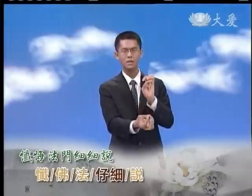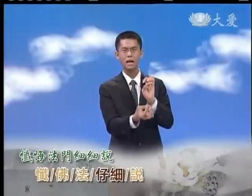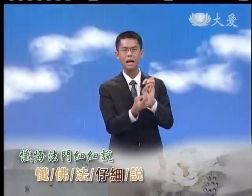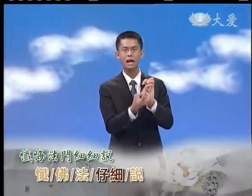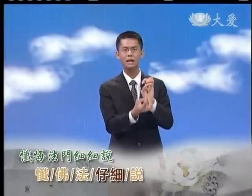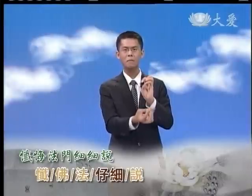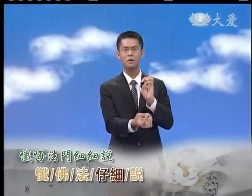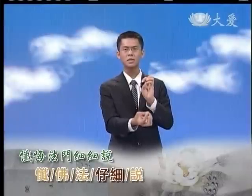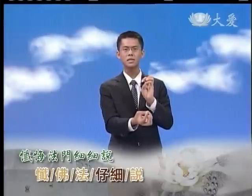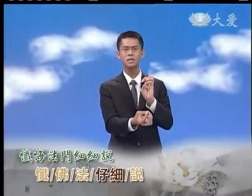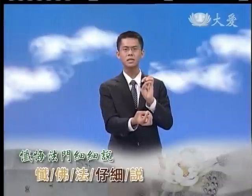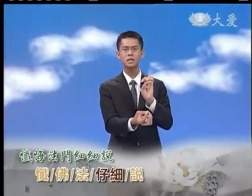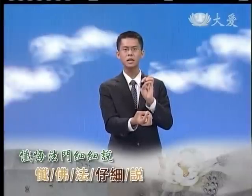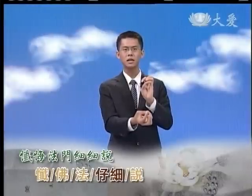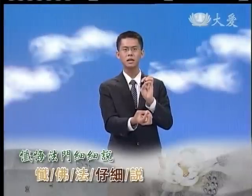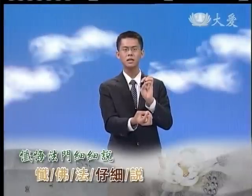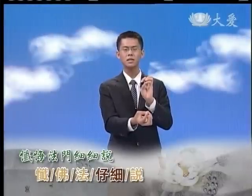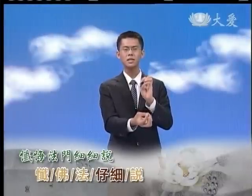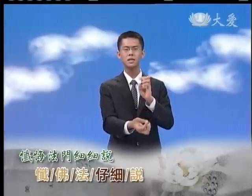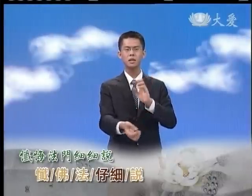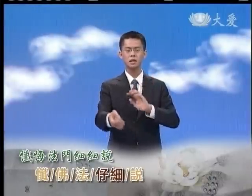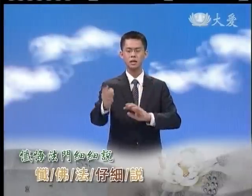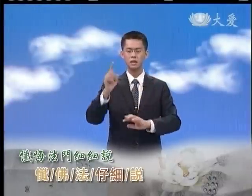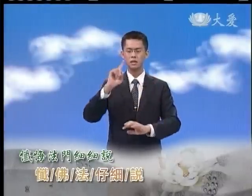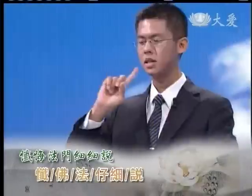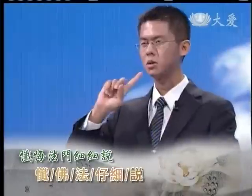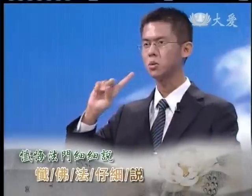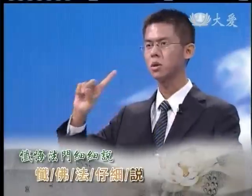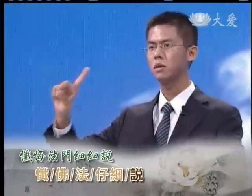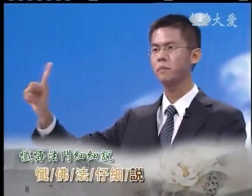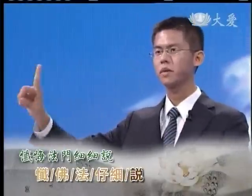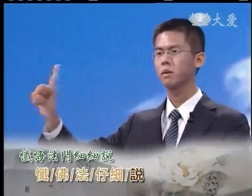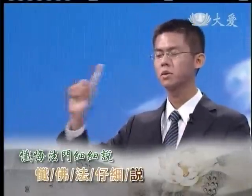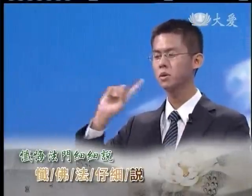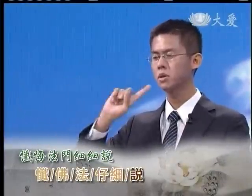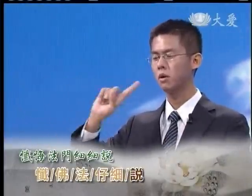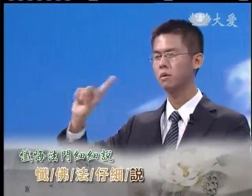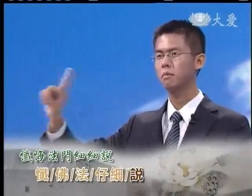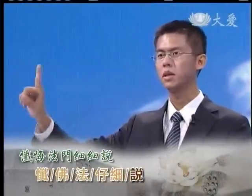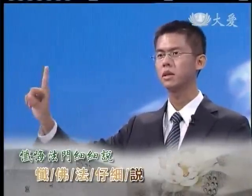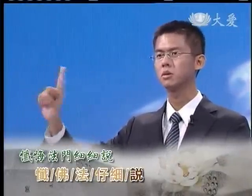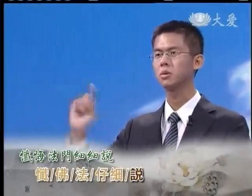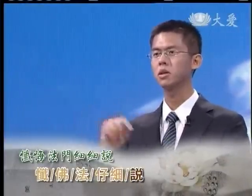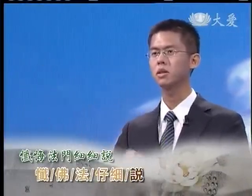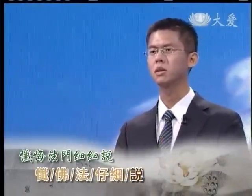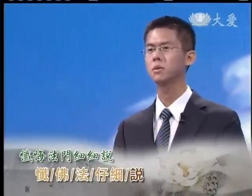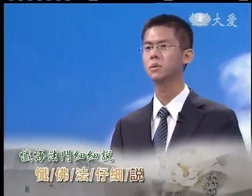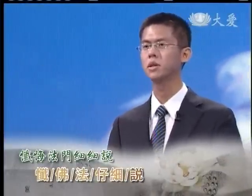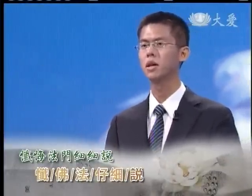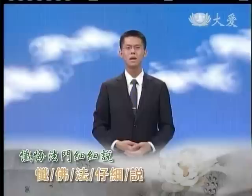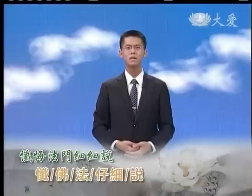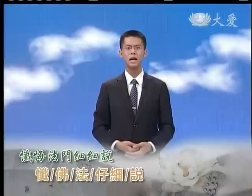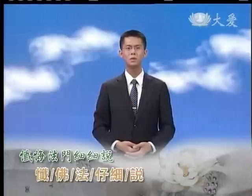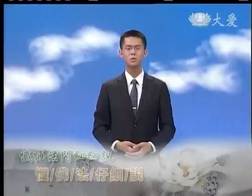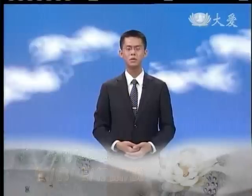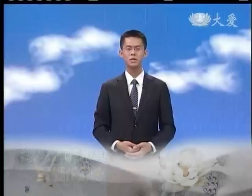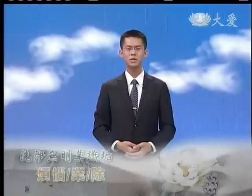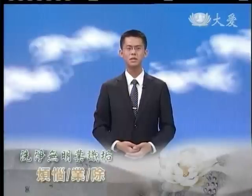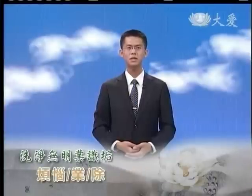往下拉，代表仔细的意思。解说右手 比一个说的动作。下一句洗